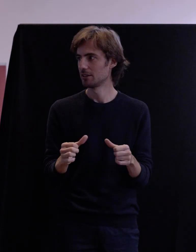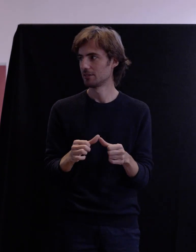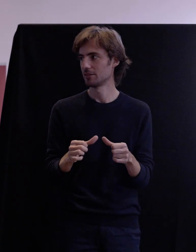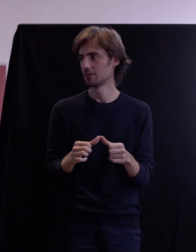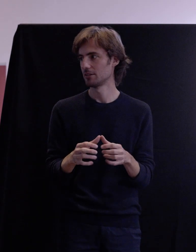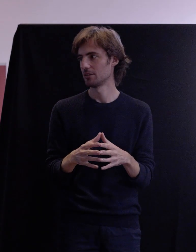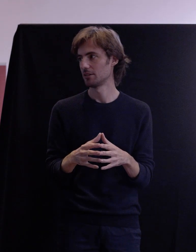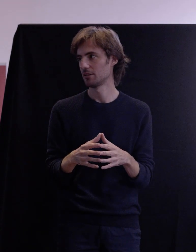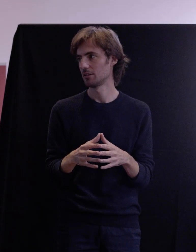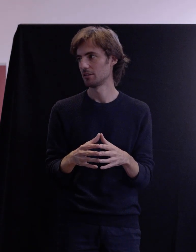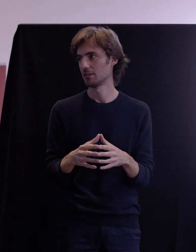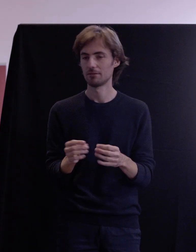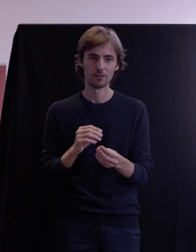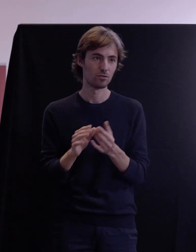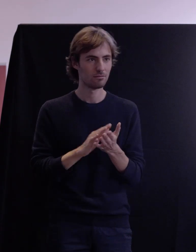appelle...